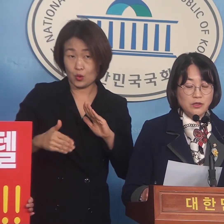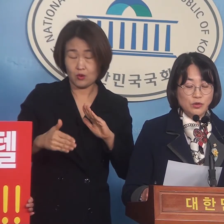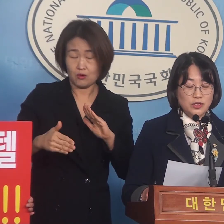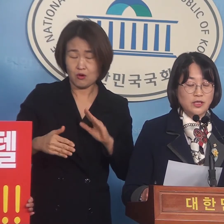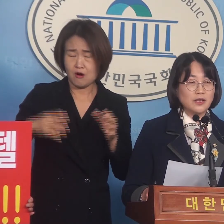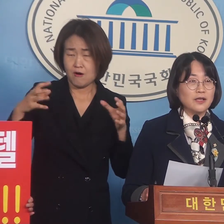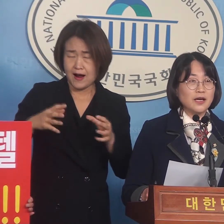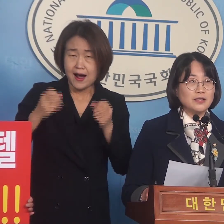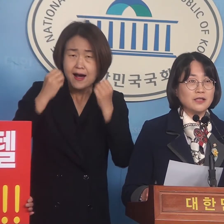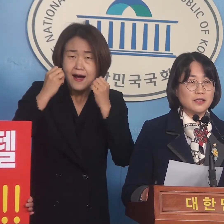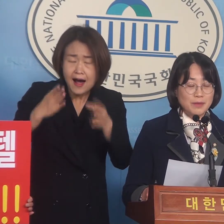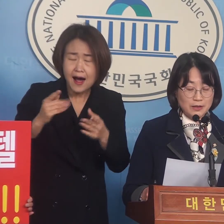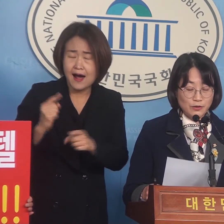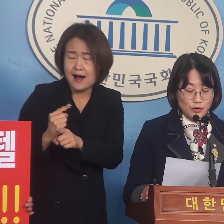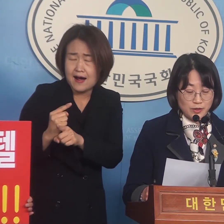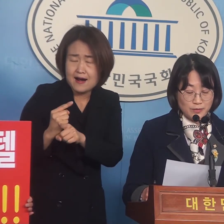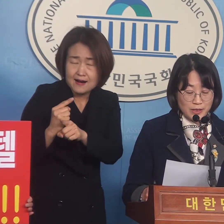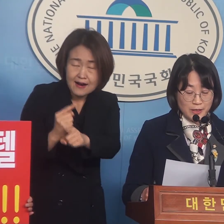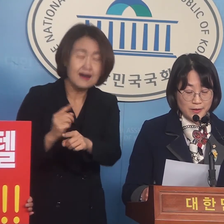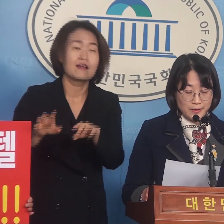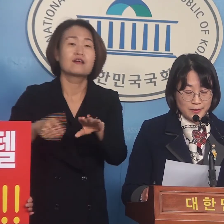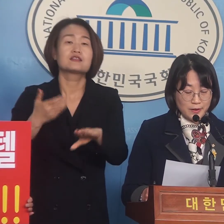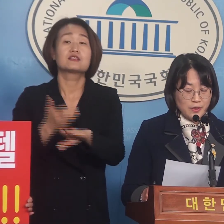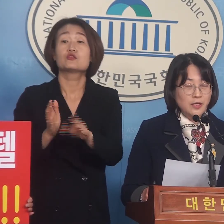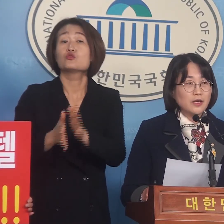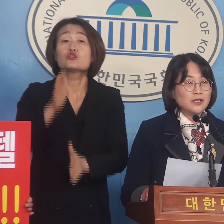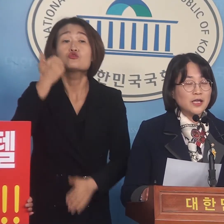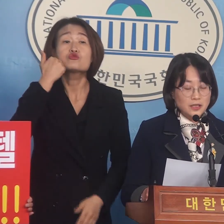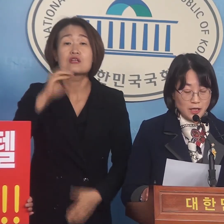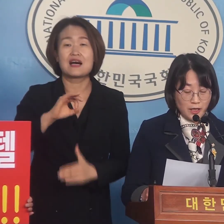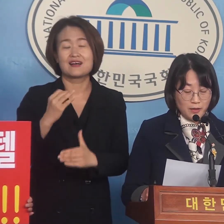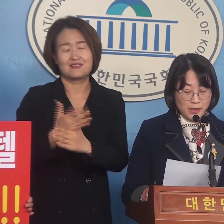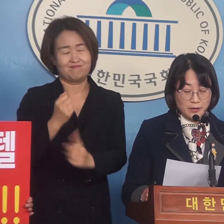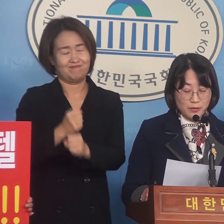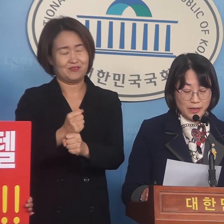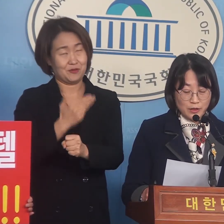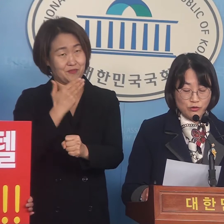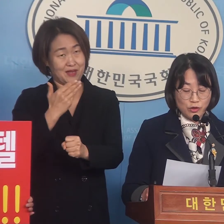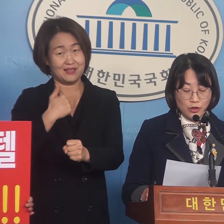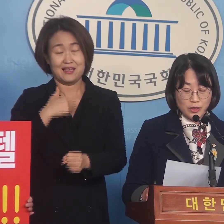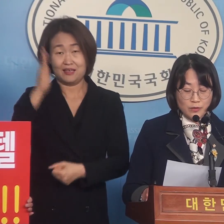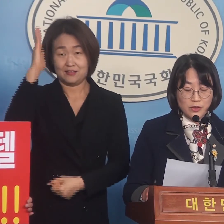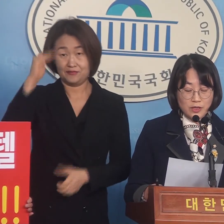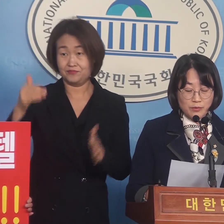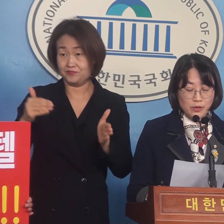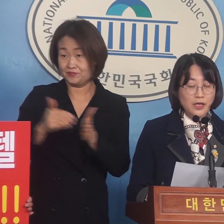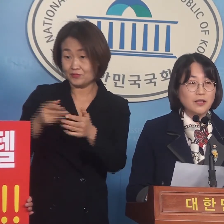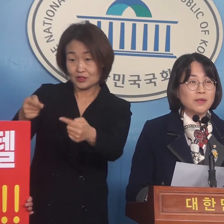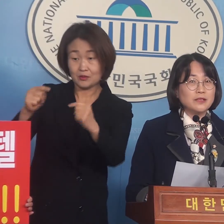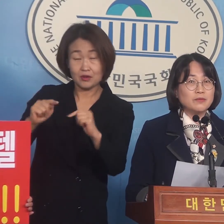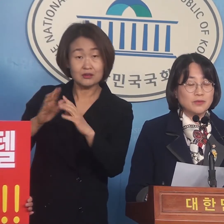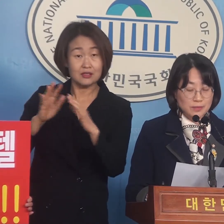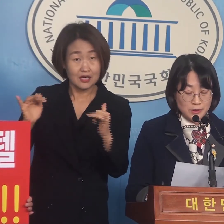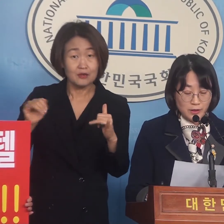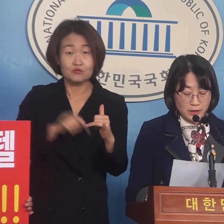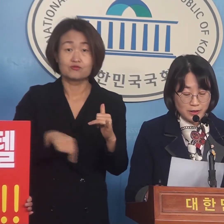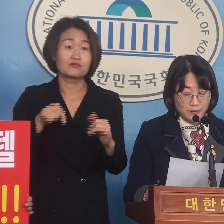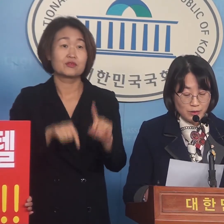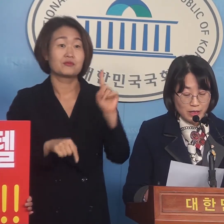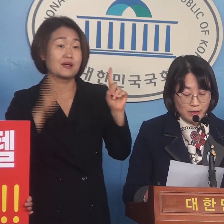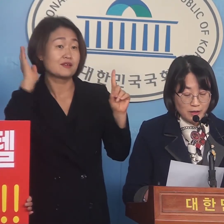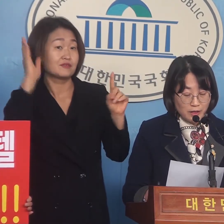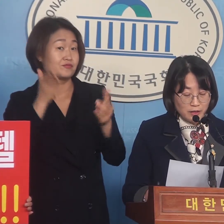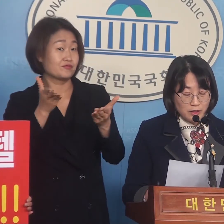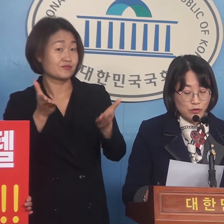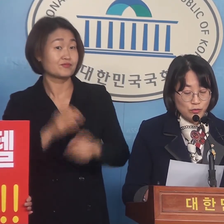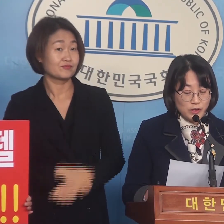공공개발만이 혁신도시 안양을 만들 수 있습니다. 이상 제 말씀을 마치고요. 참석자분의 말씀을